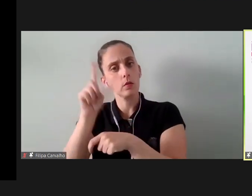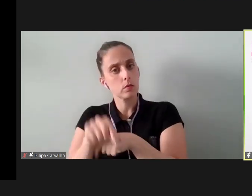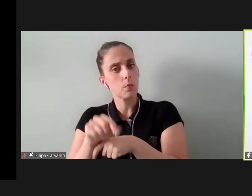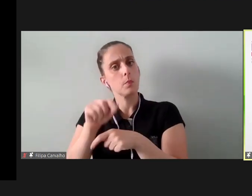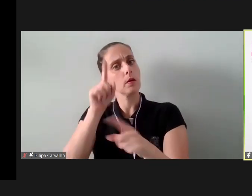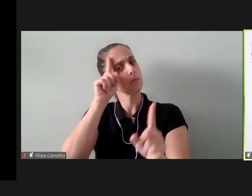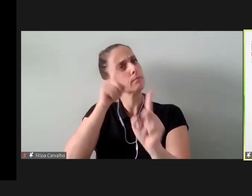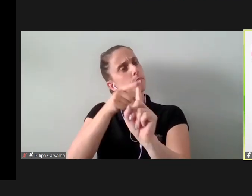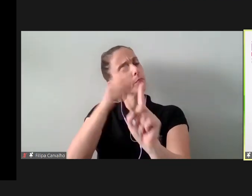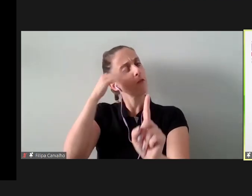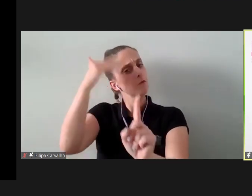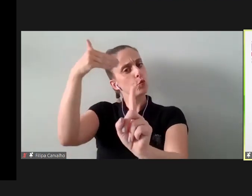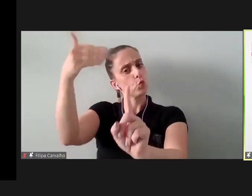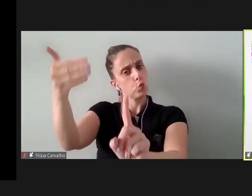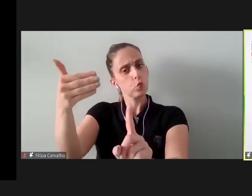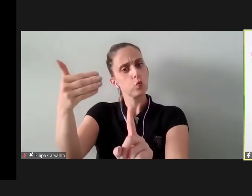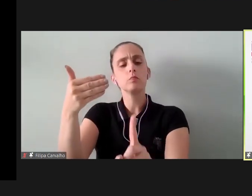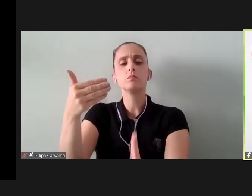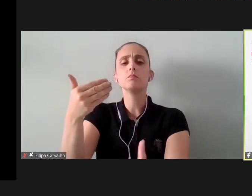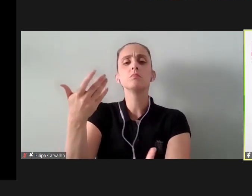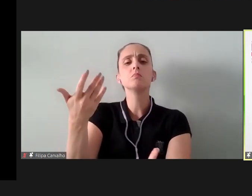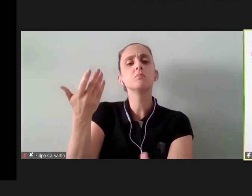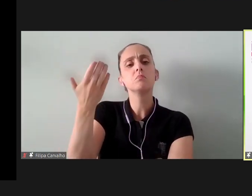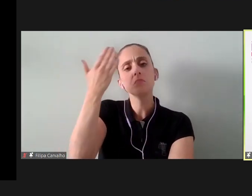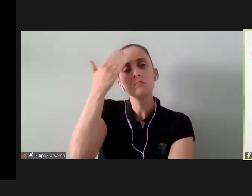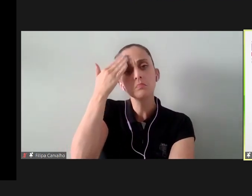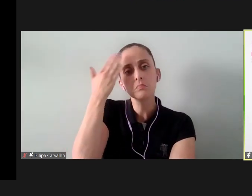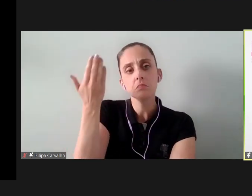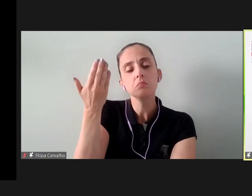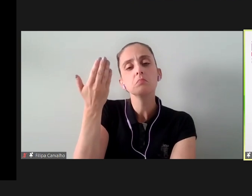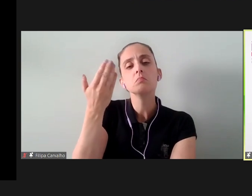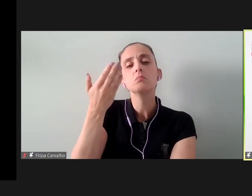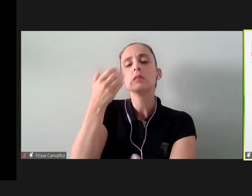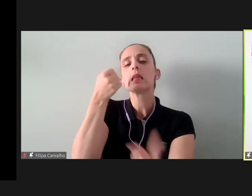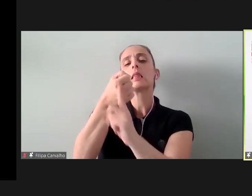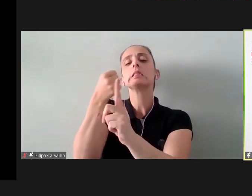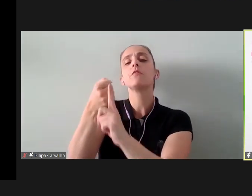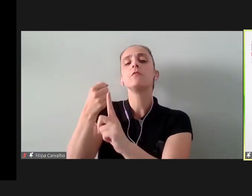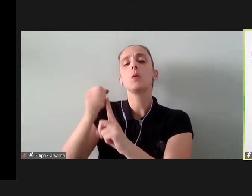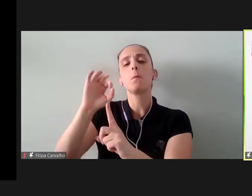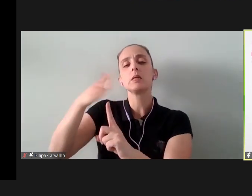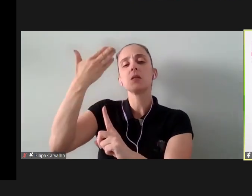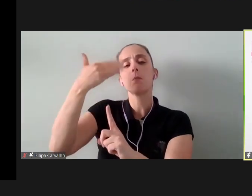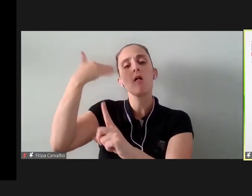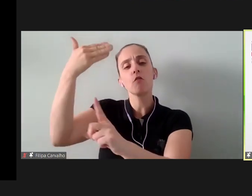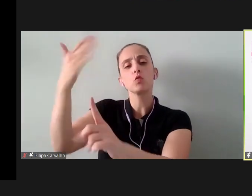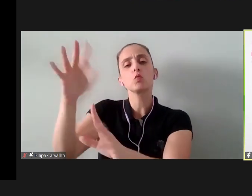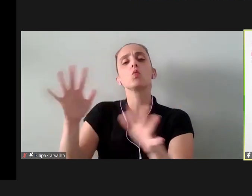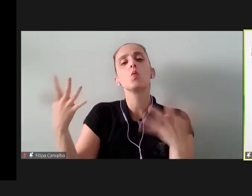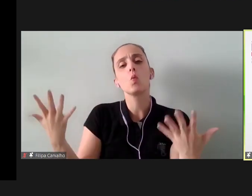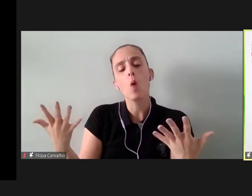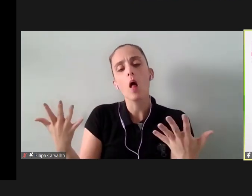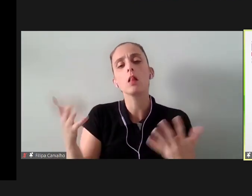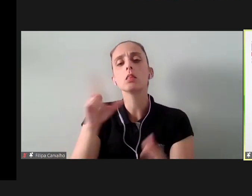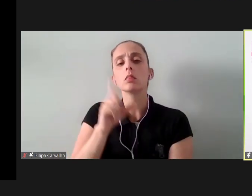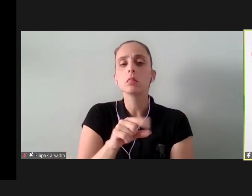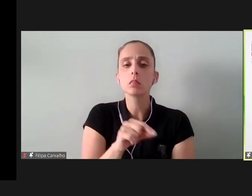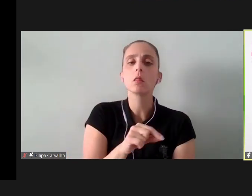futuro, quais é que podem ser, assim, os principais desafios e qual pode ser o papel da capacitação nesse